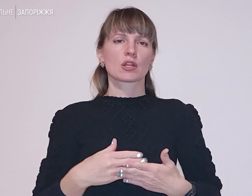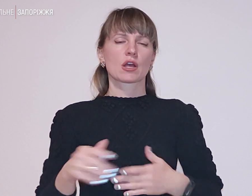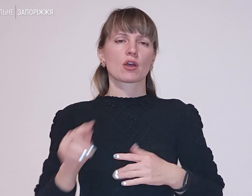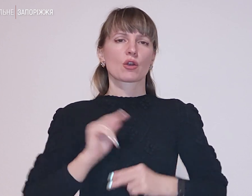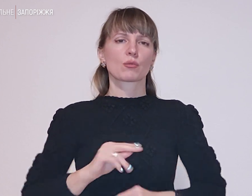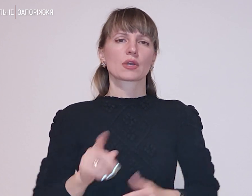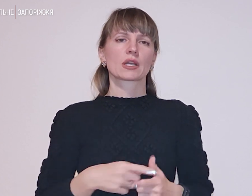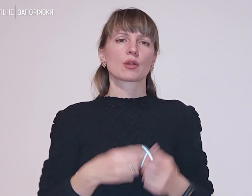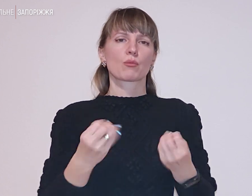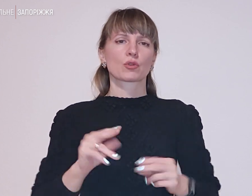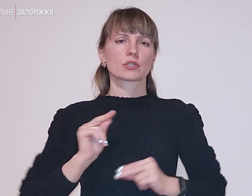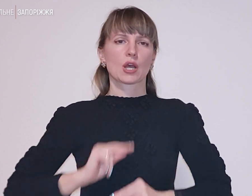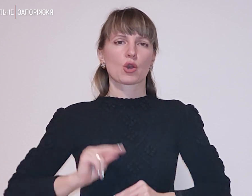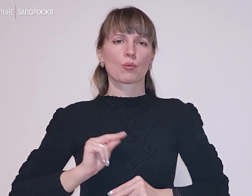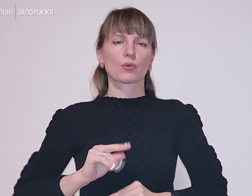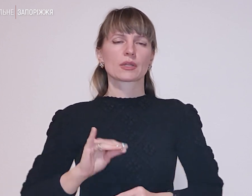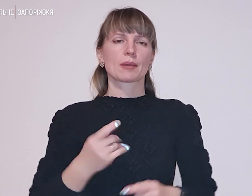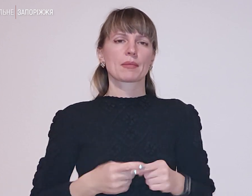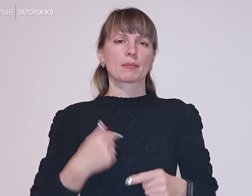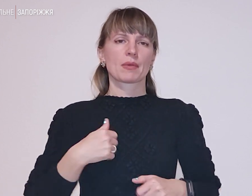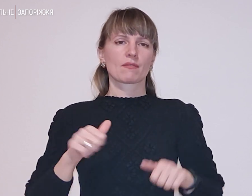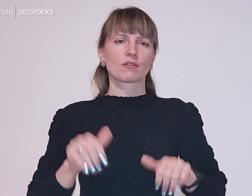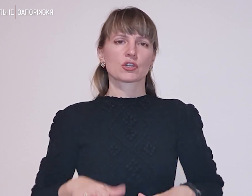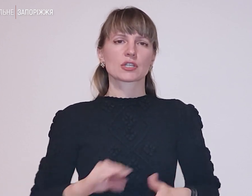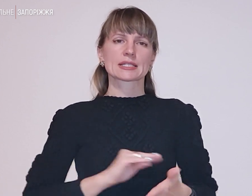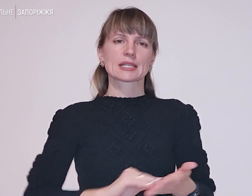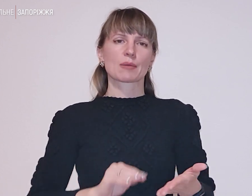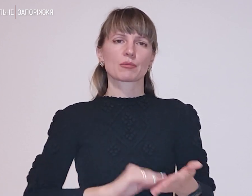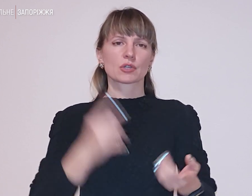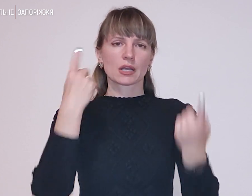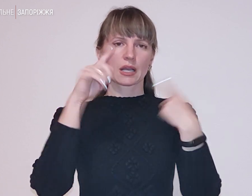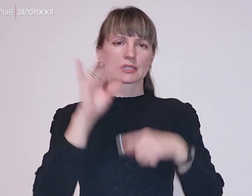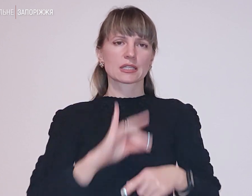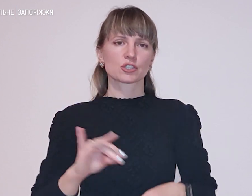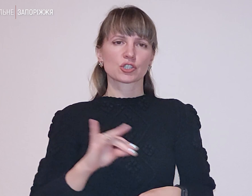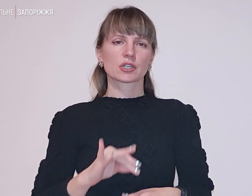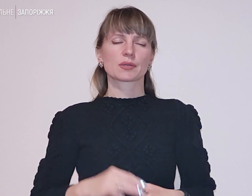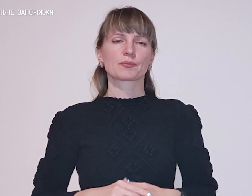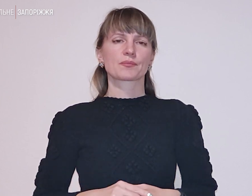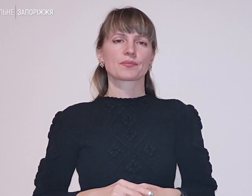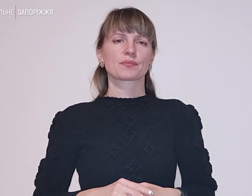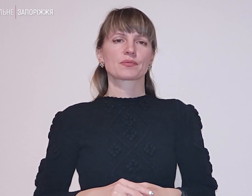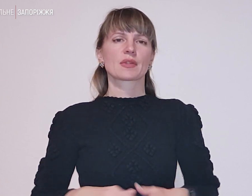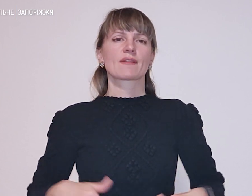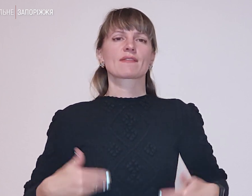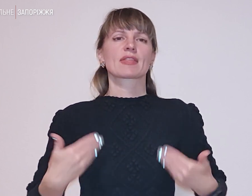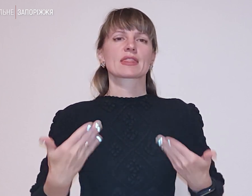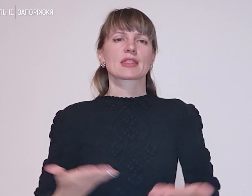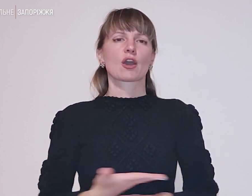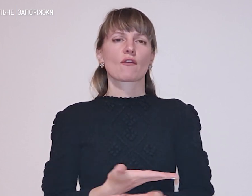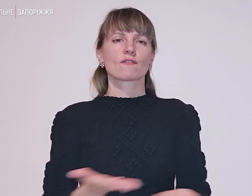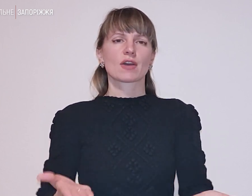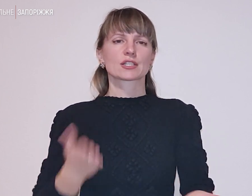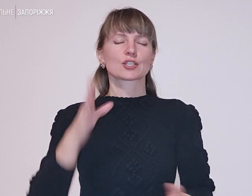роботою, чи просто на роботі. І тому ми вирішили записувати казочки. вітаю вас, хлопчики